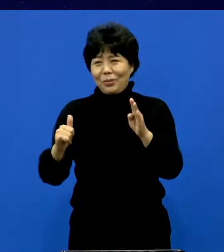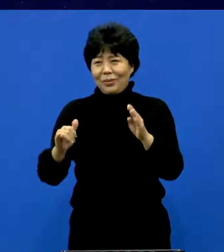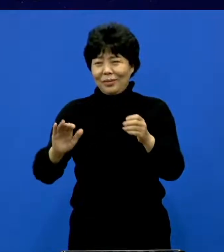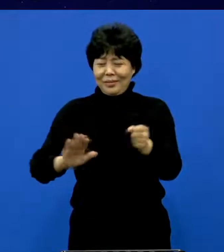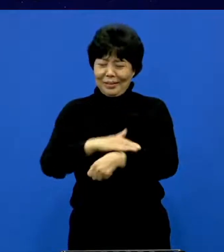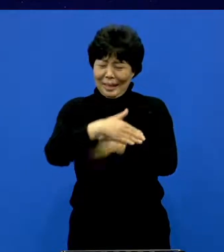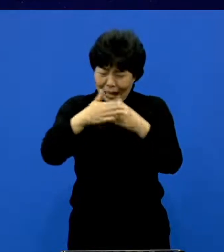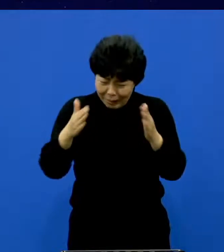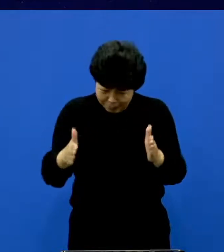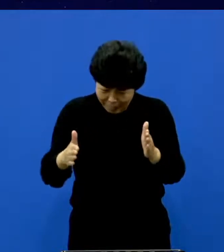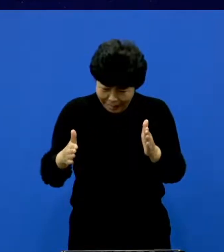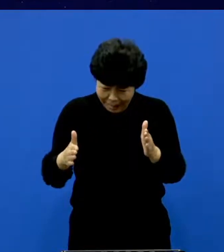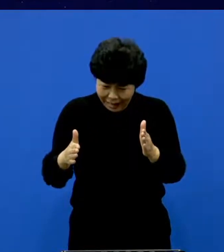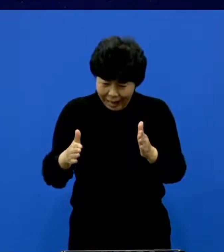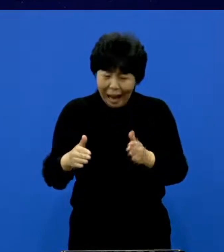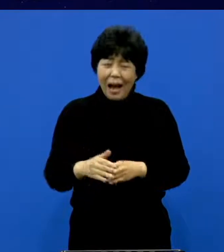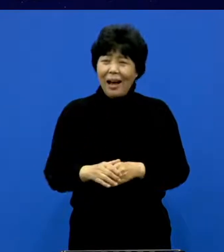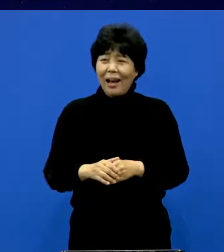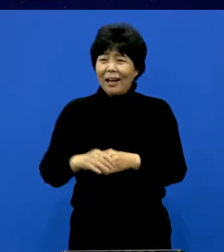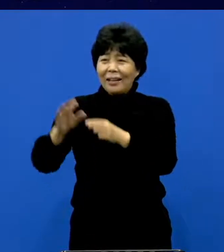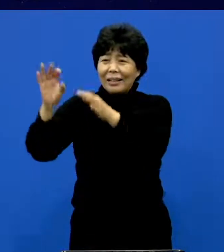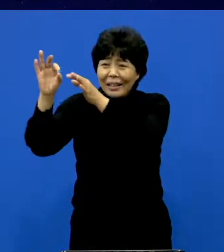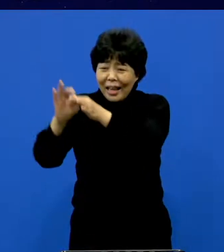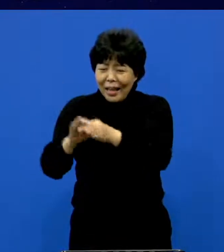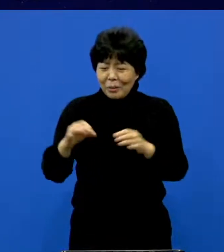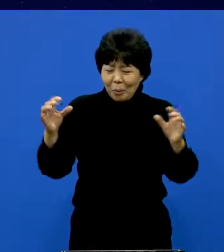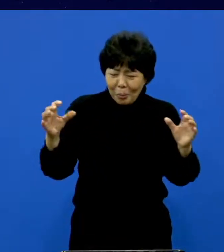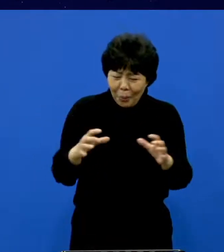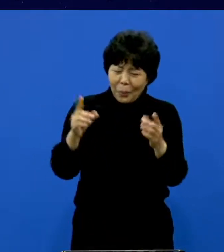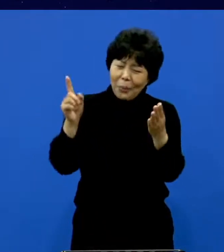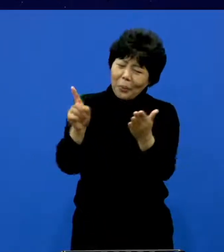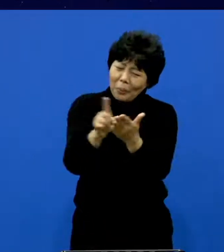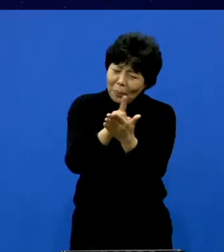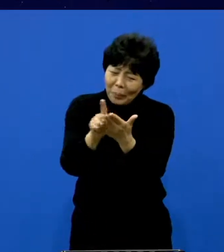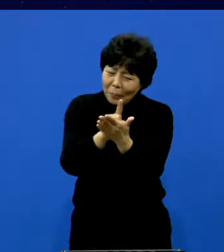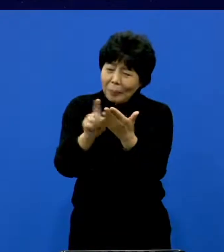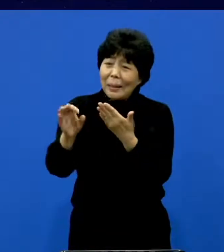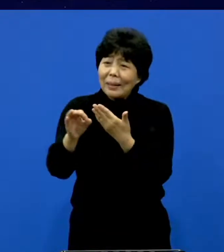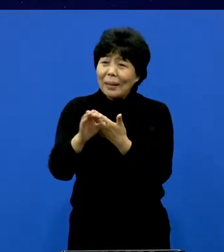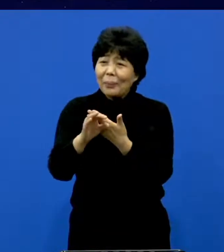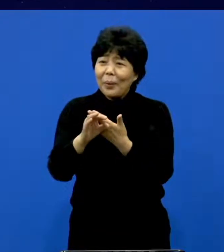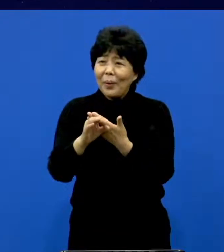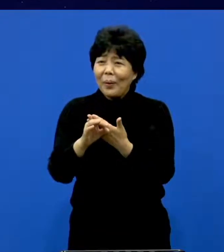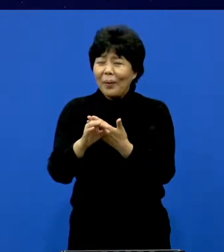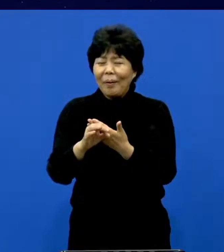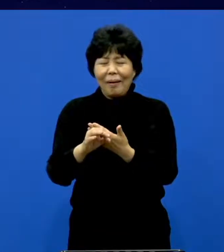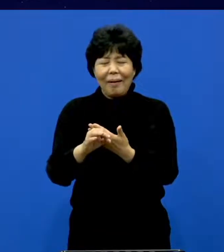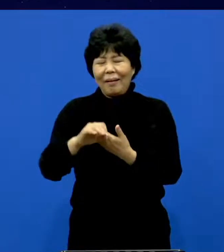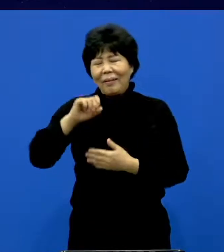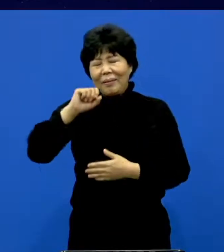쉽지 않죠. 계속 모이면 이게 쉽지가 않아요.